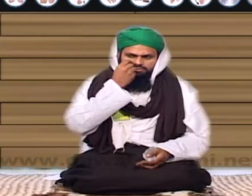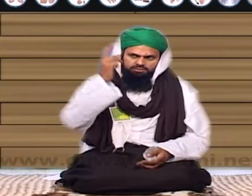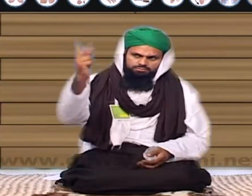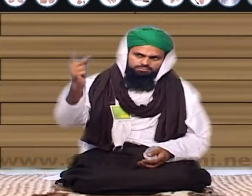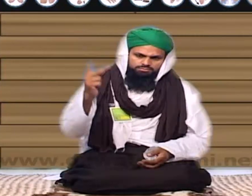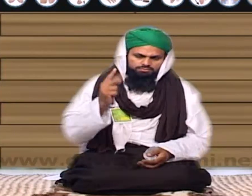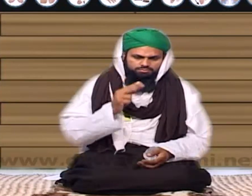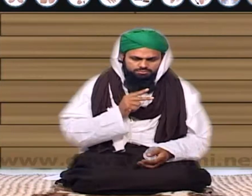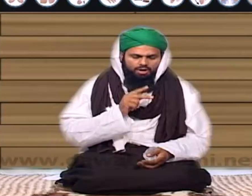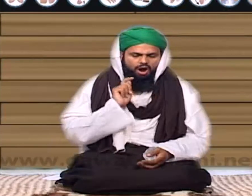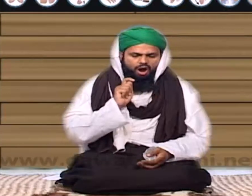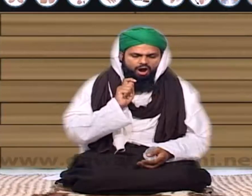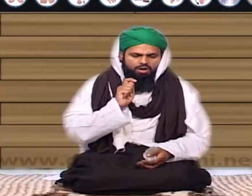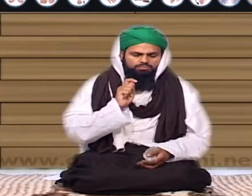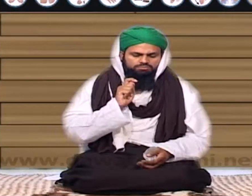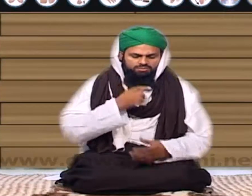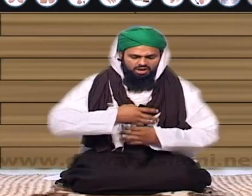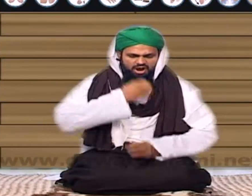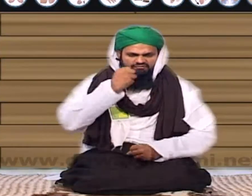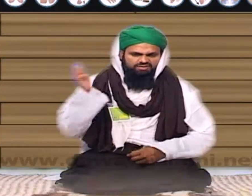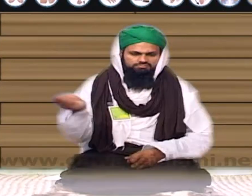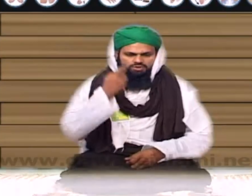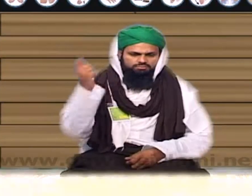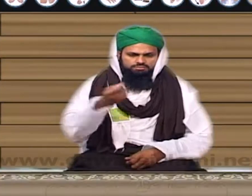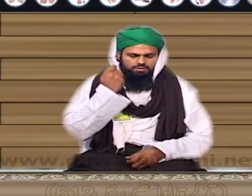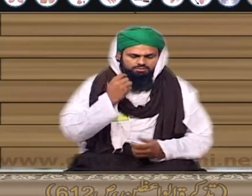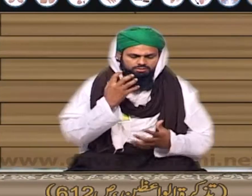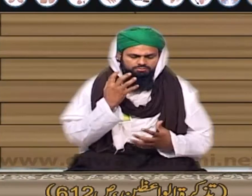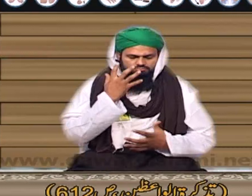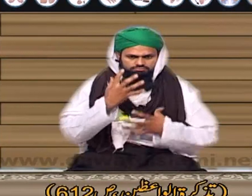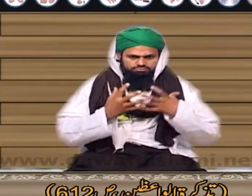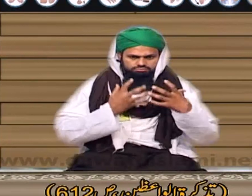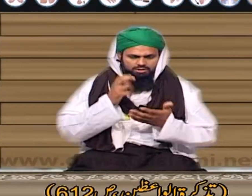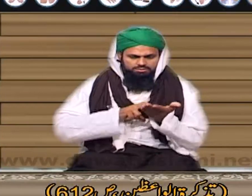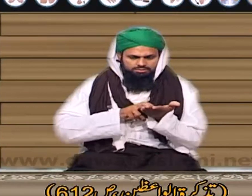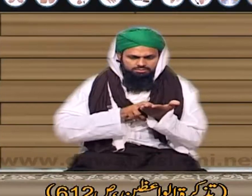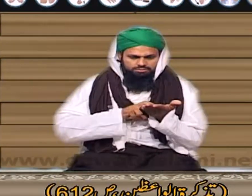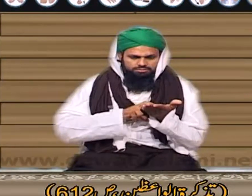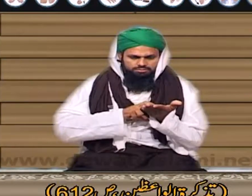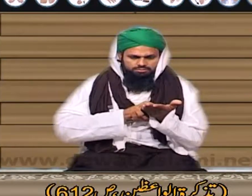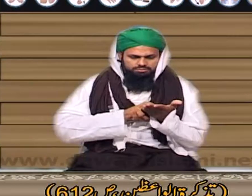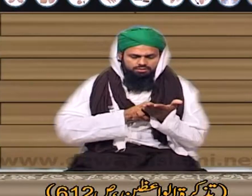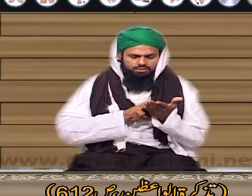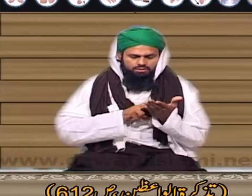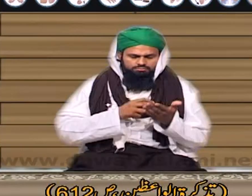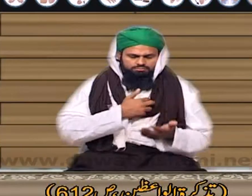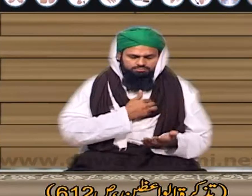کفن چور حاضر ہوتا ہے، اس پر کپ کپاہٹ کھڑی ہے اور سہما ہوا ہے اور